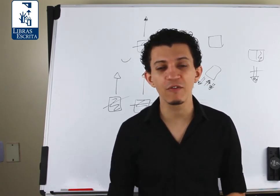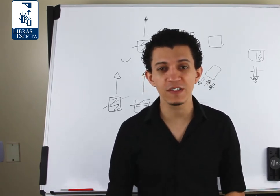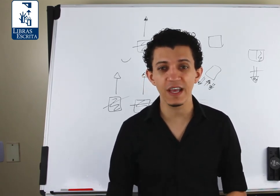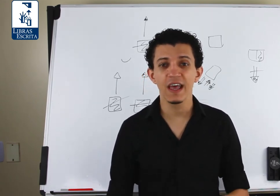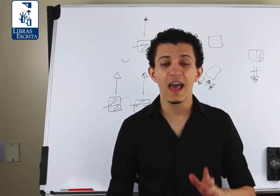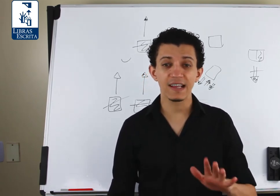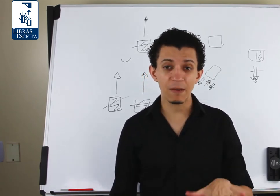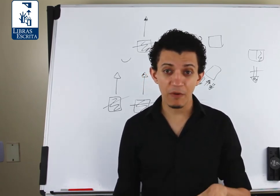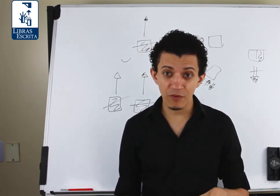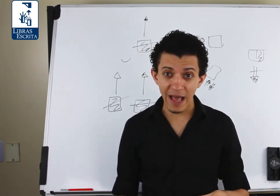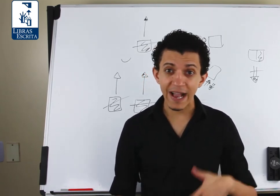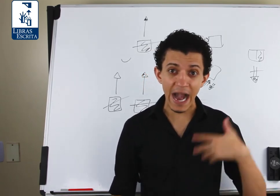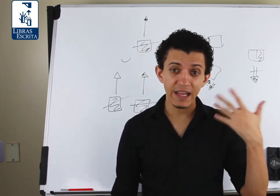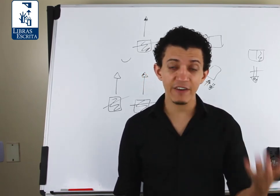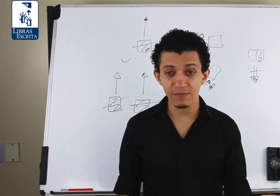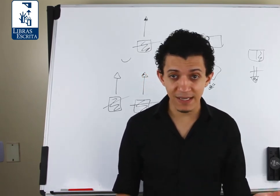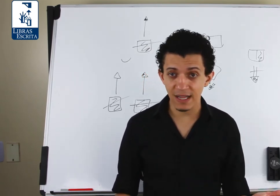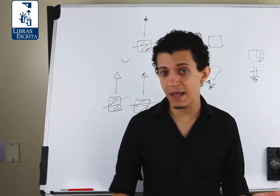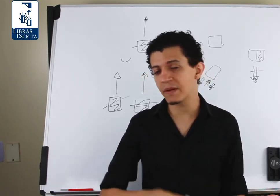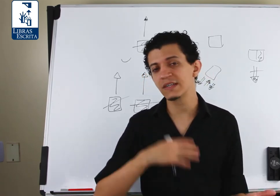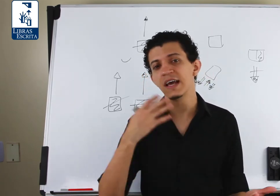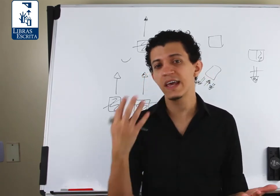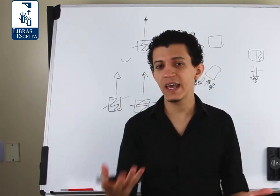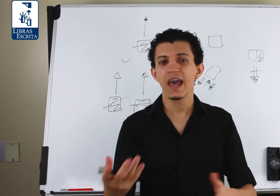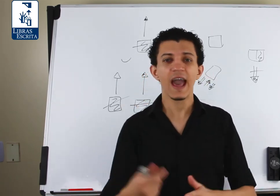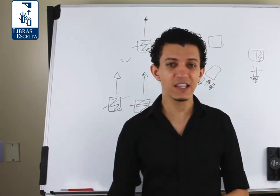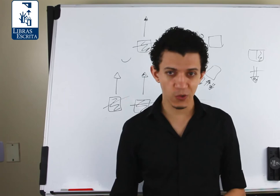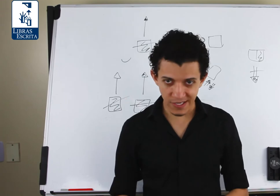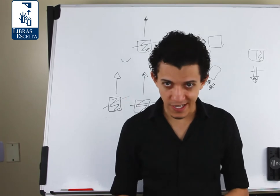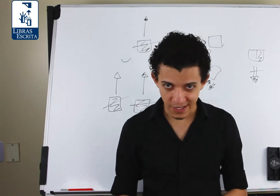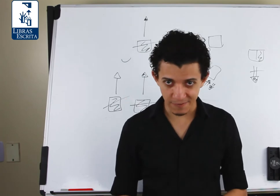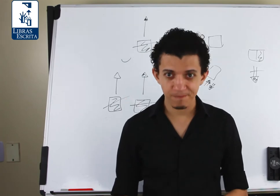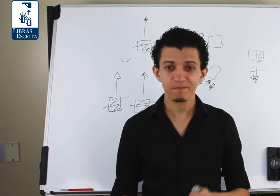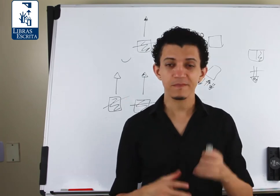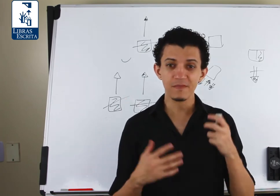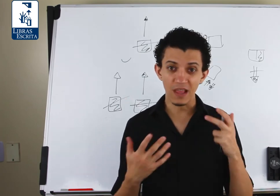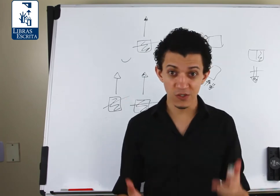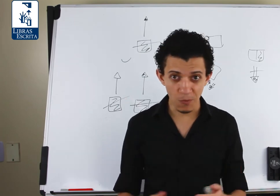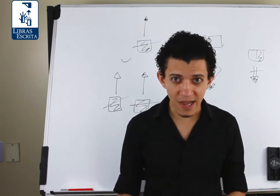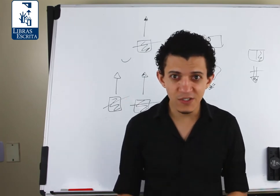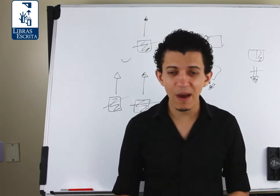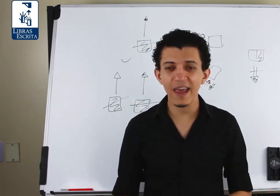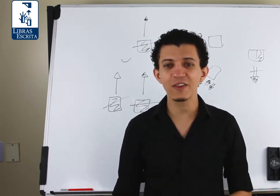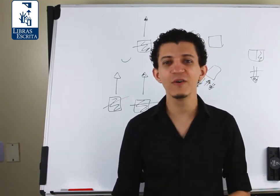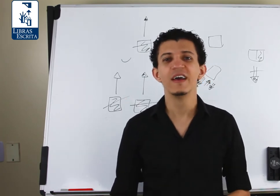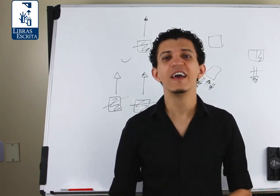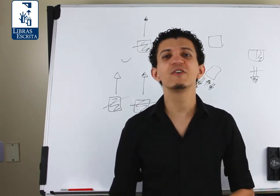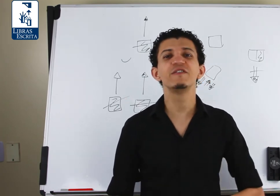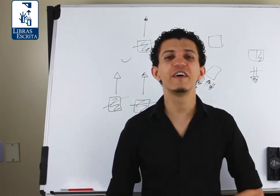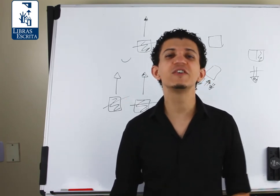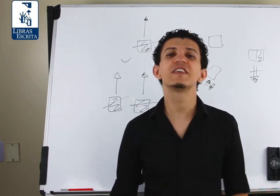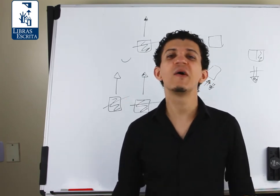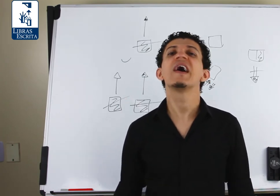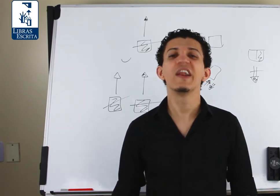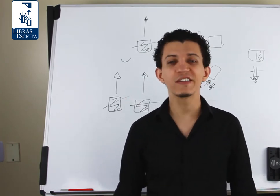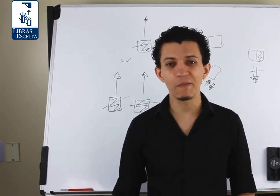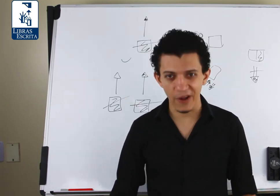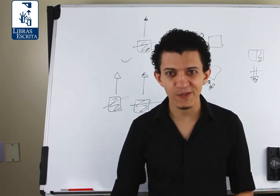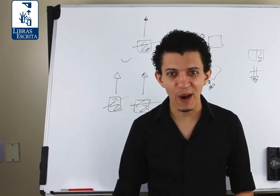você a se aprofundar cada vez mais na Libras e em sua escrita. Eu sou o Matoson Barreto e eu te vejo então em nossa próxima